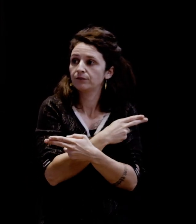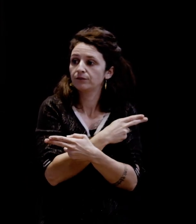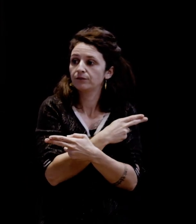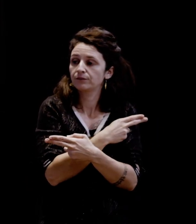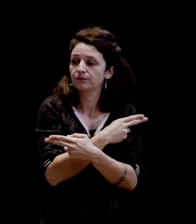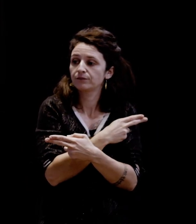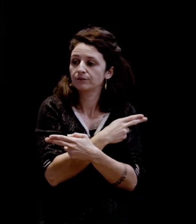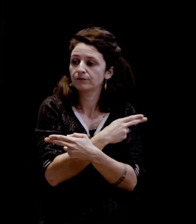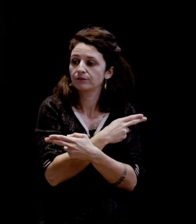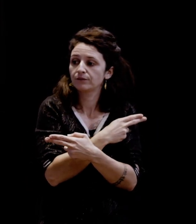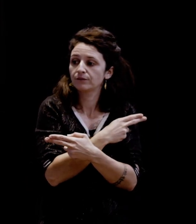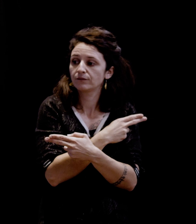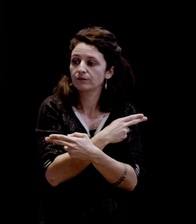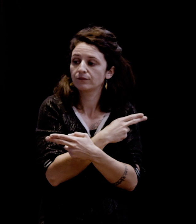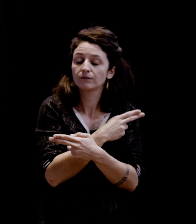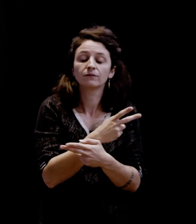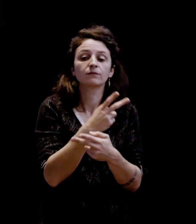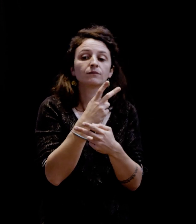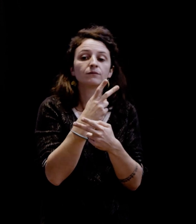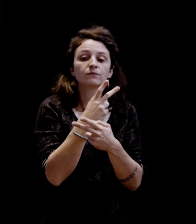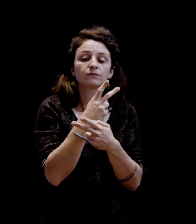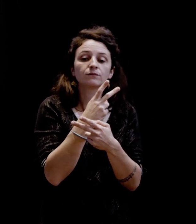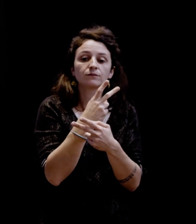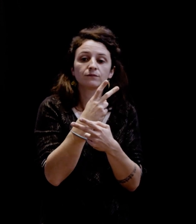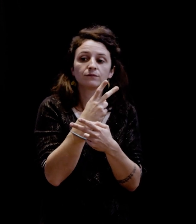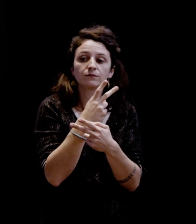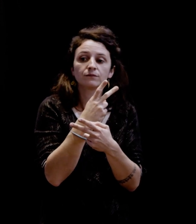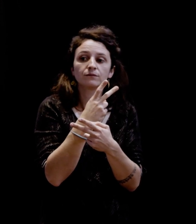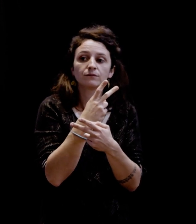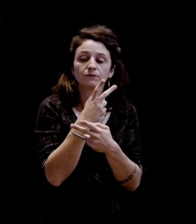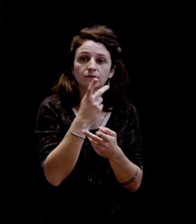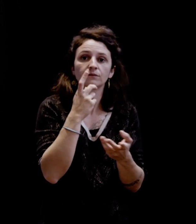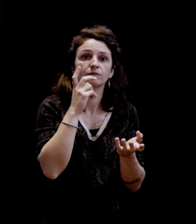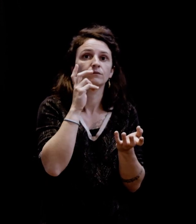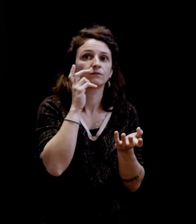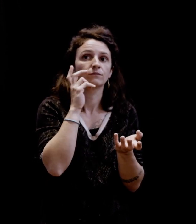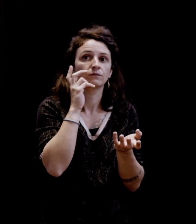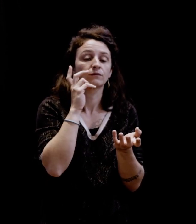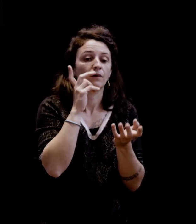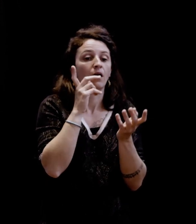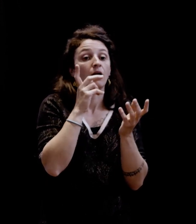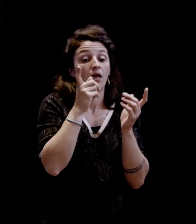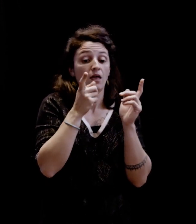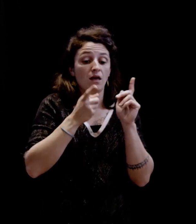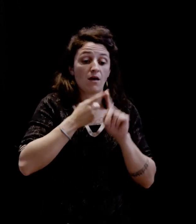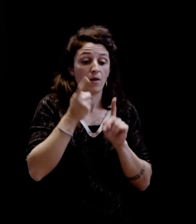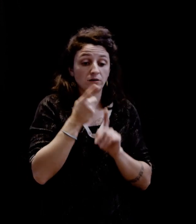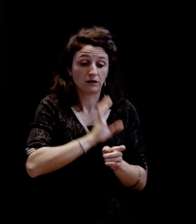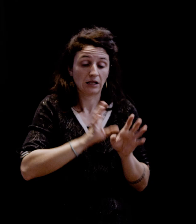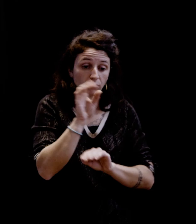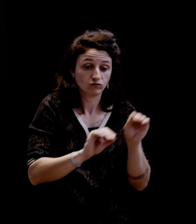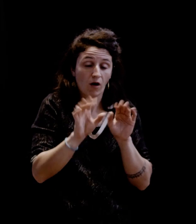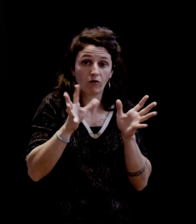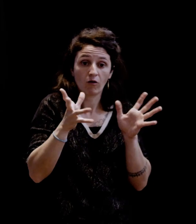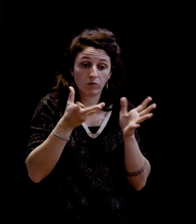des traitements orthodontiques et à remettre euh, leurs dents dans un endroit dans leur bouche qui est plus physiologique